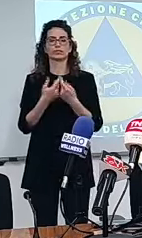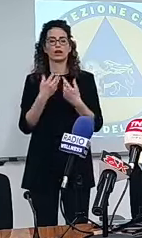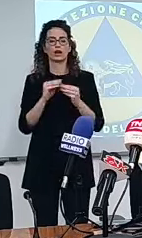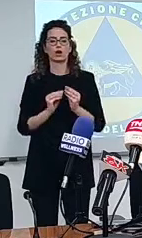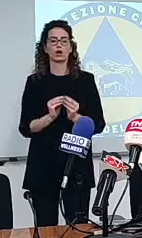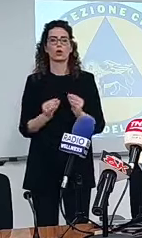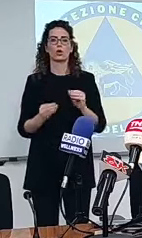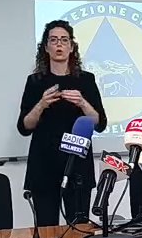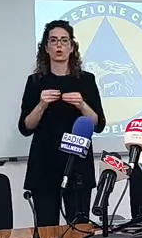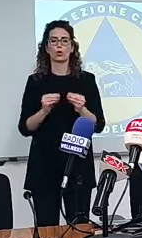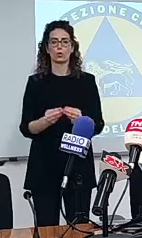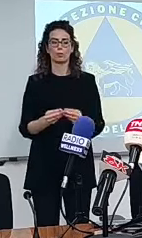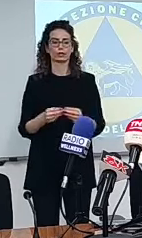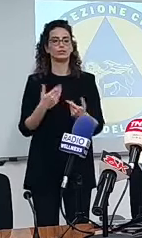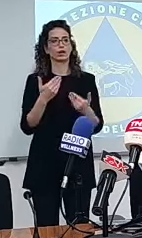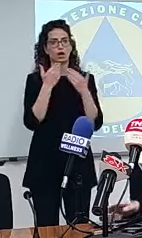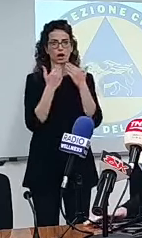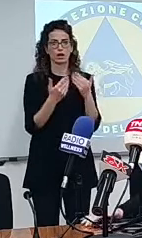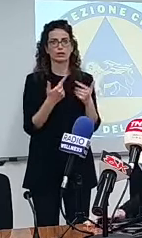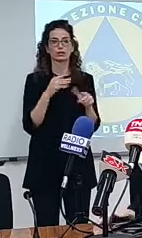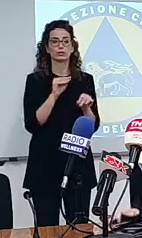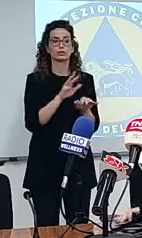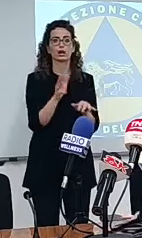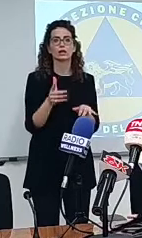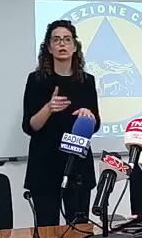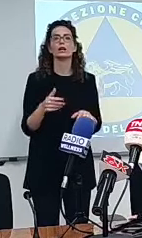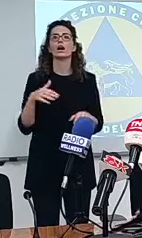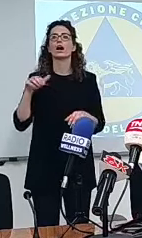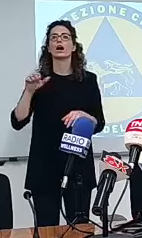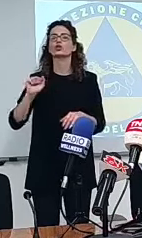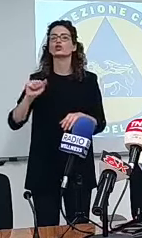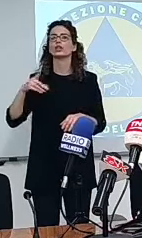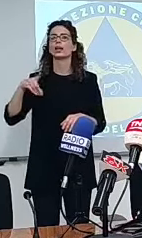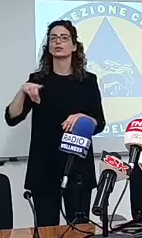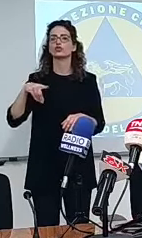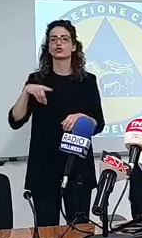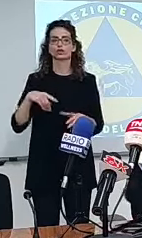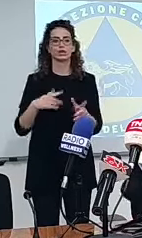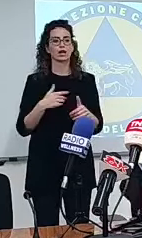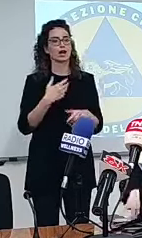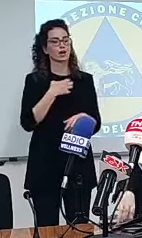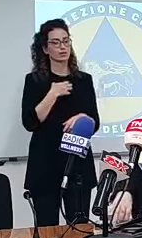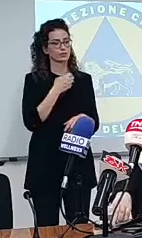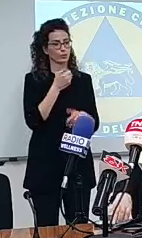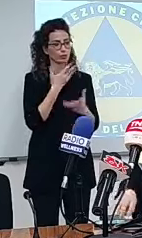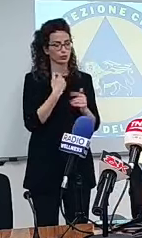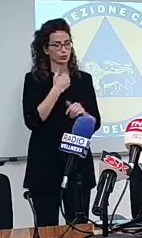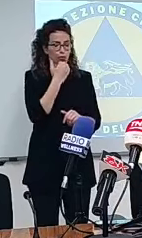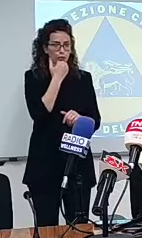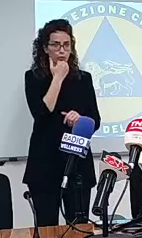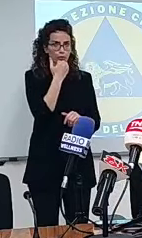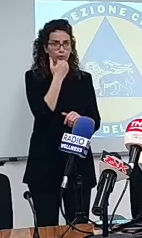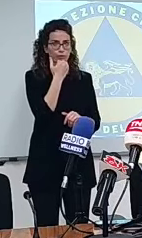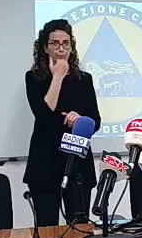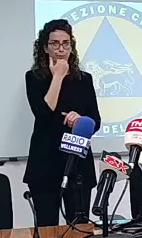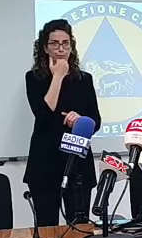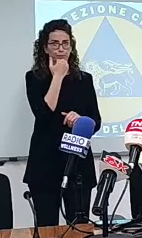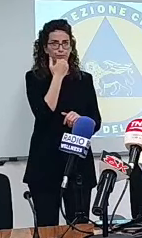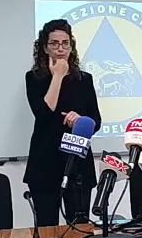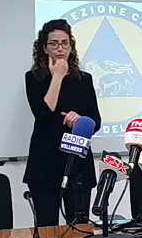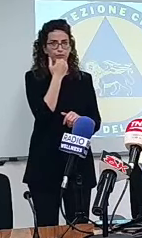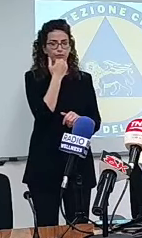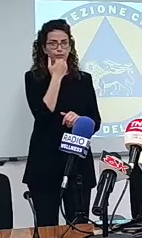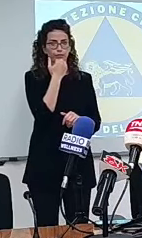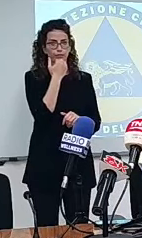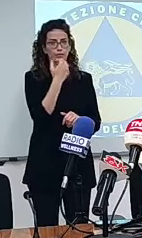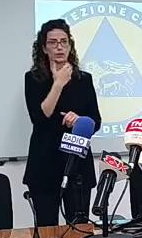noi. Altre domande? Antonella Prigioni. Assessore, buongiorno. Mi scusi, esiste il